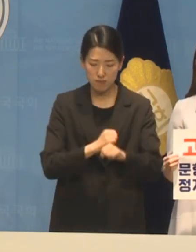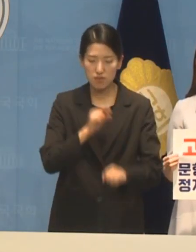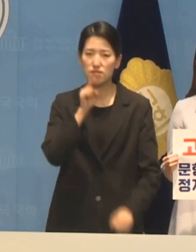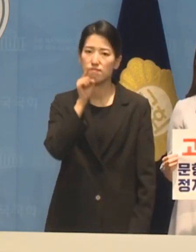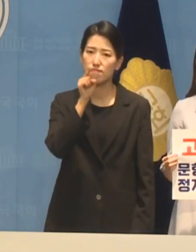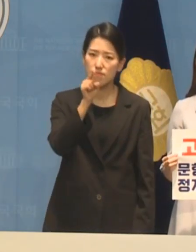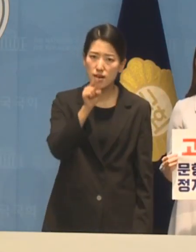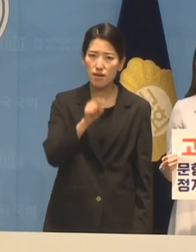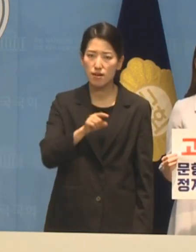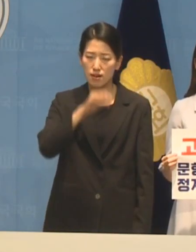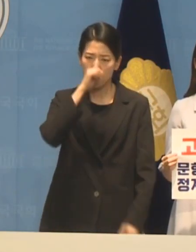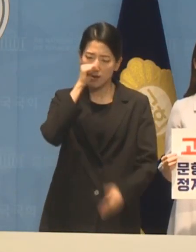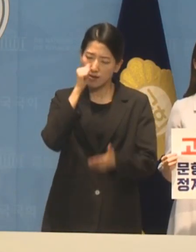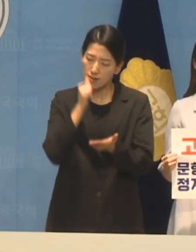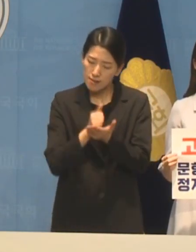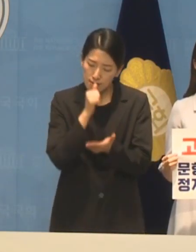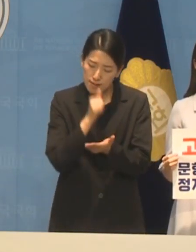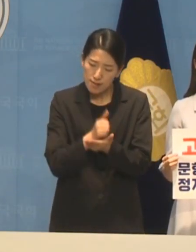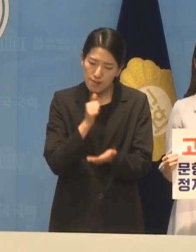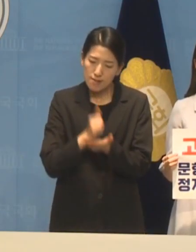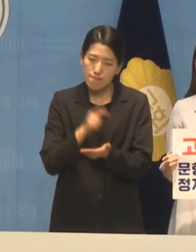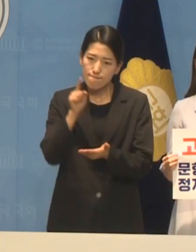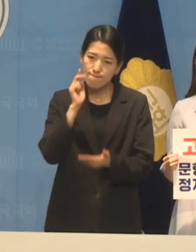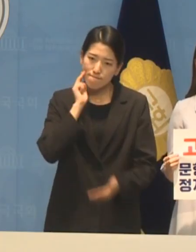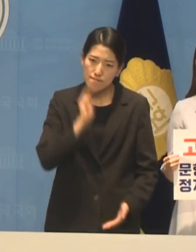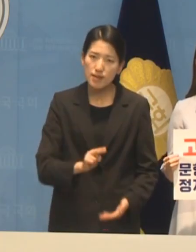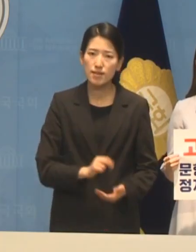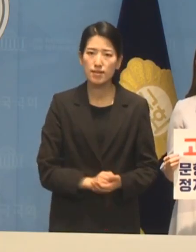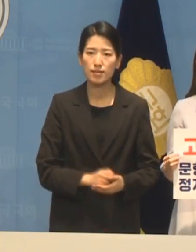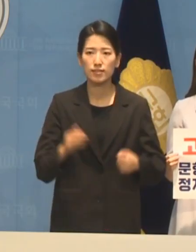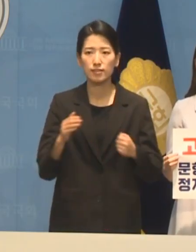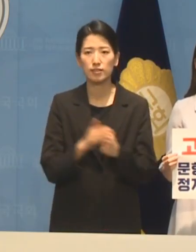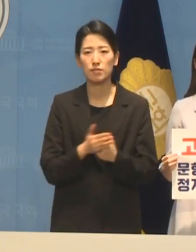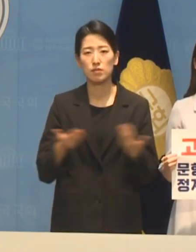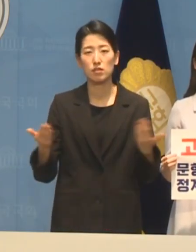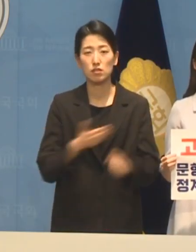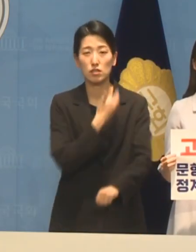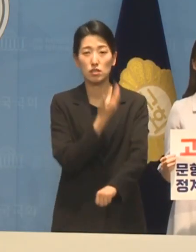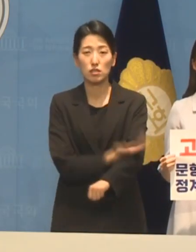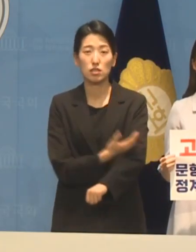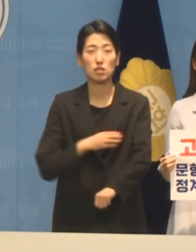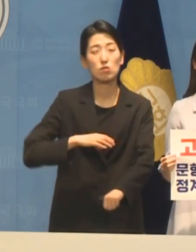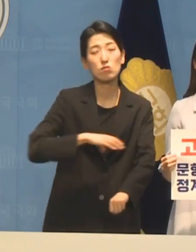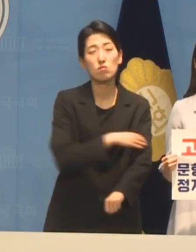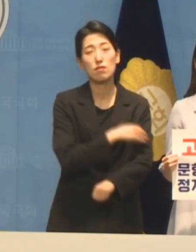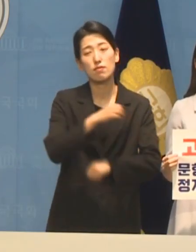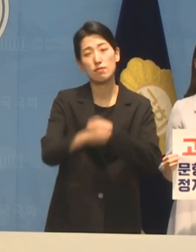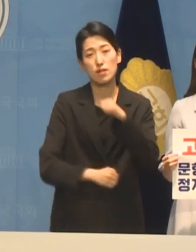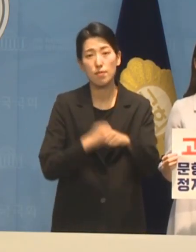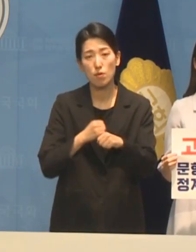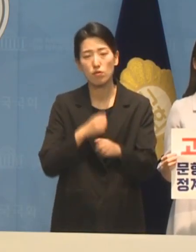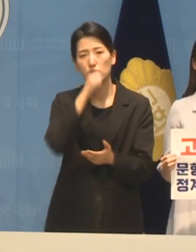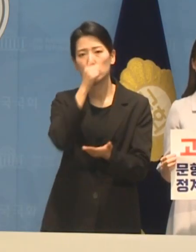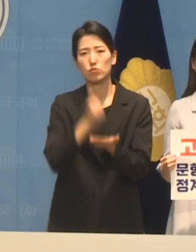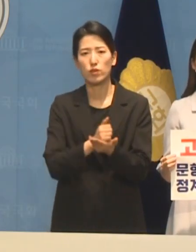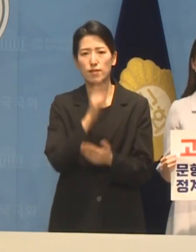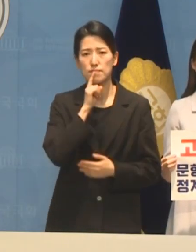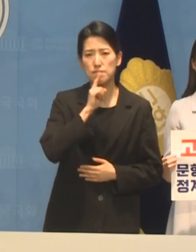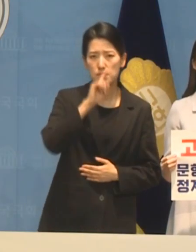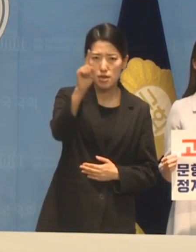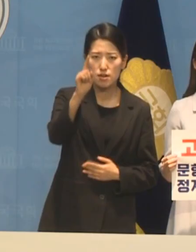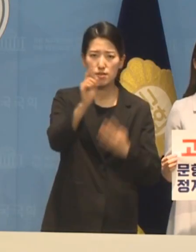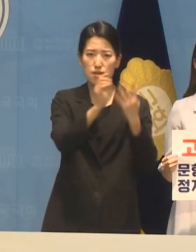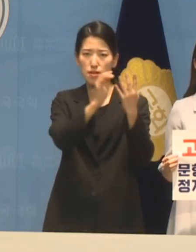그 재질이 심히 불량하므로 직권남용으로 문형배, 이미선, 정계선,